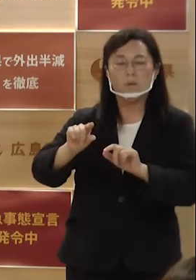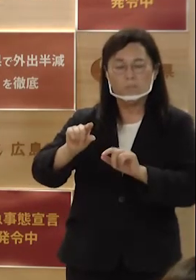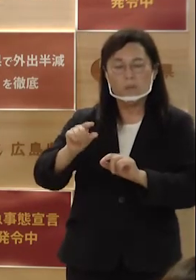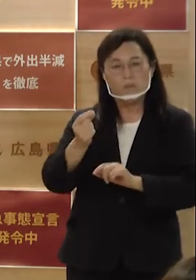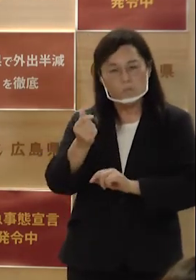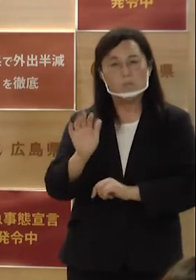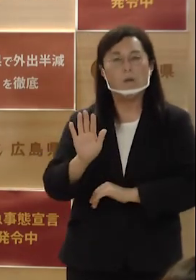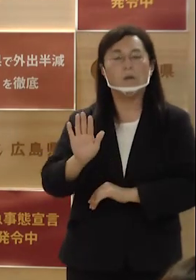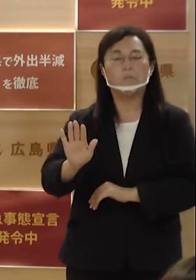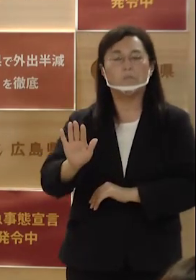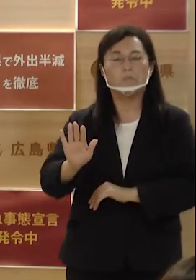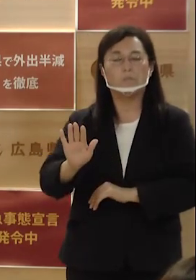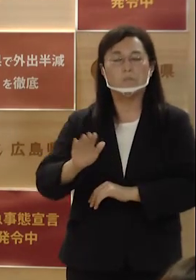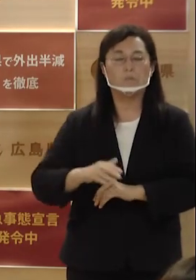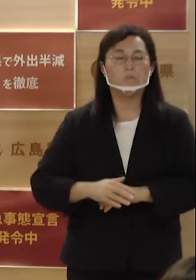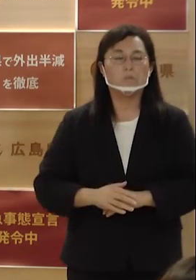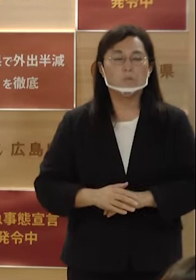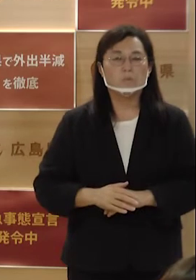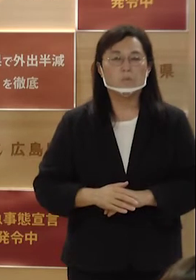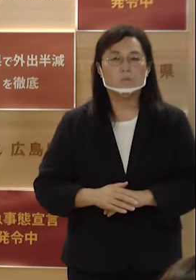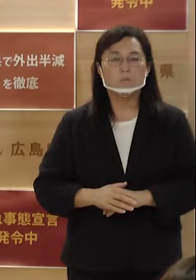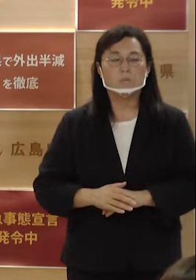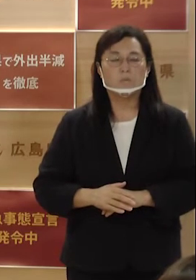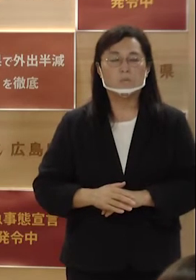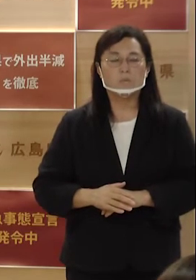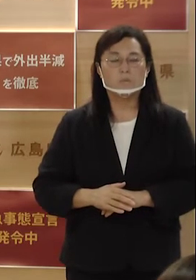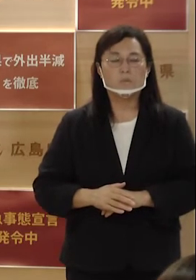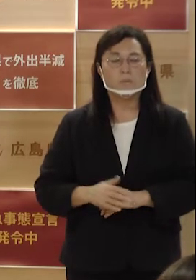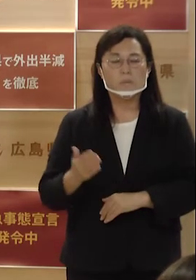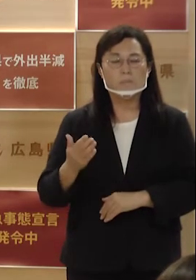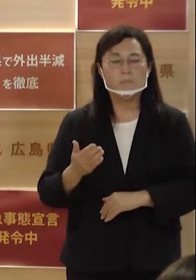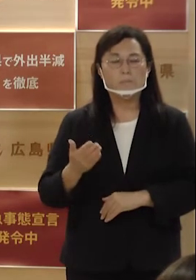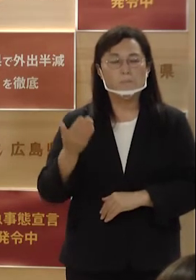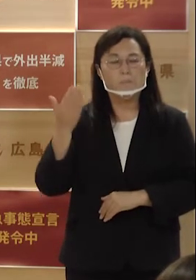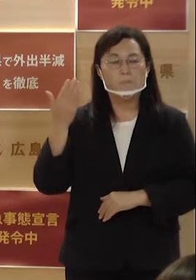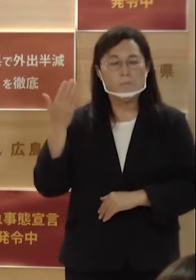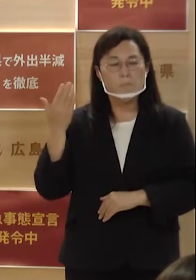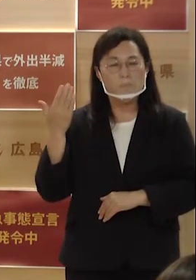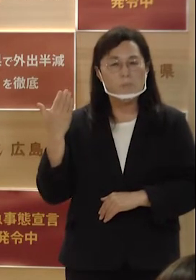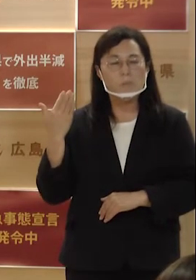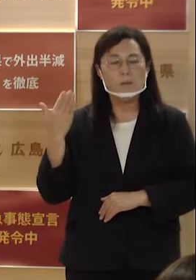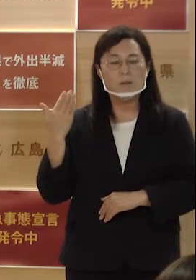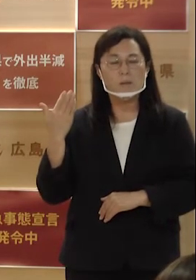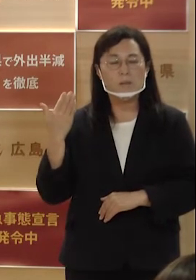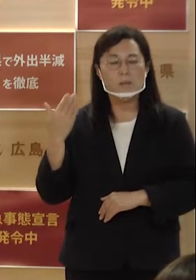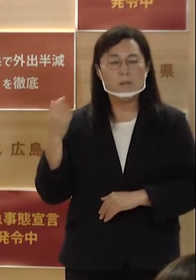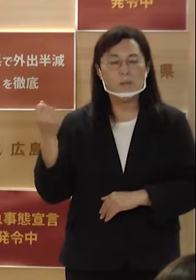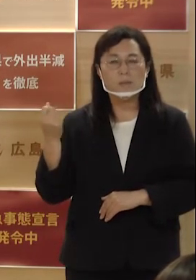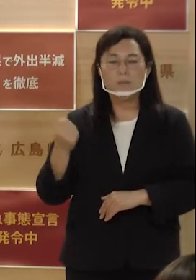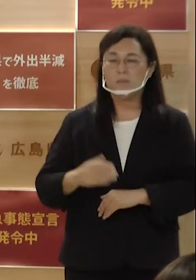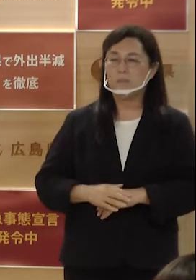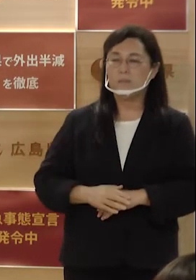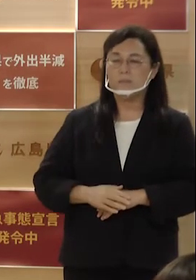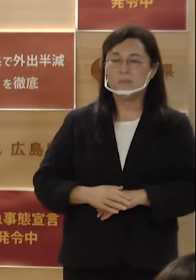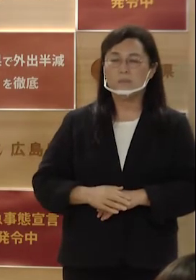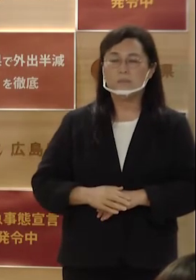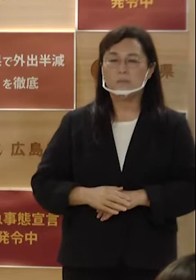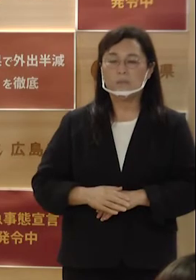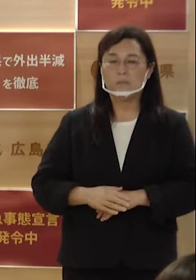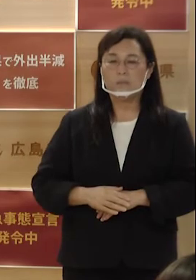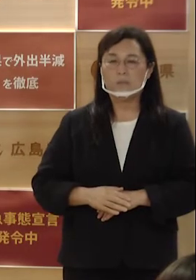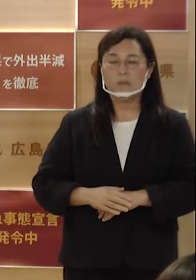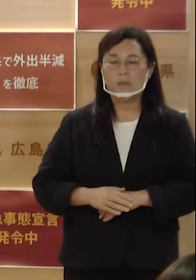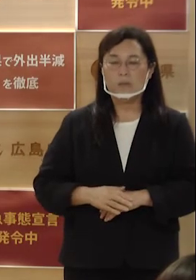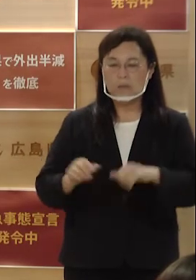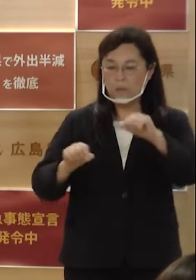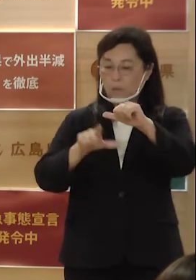ご紹介したようにですね、ただ、前回の人手の状況と比べると、前回のっていうのは、ゴールデンウィー